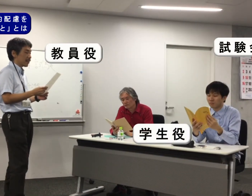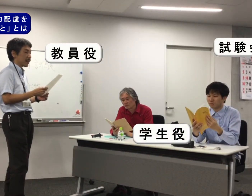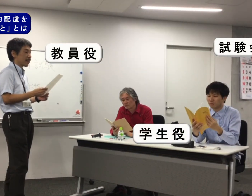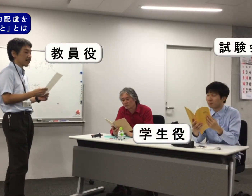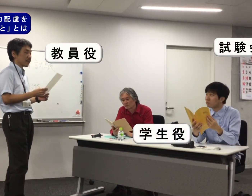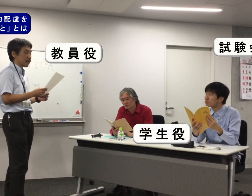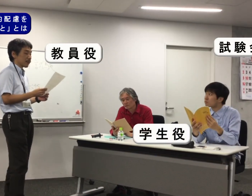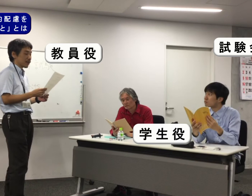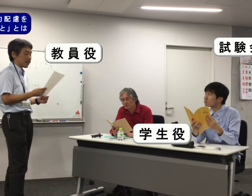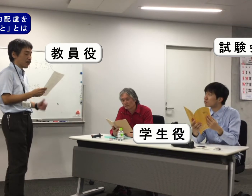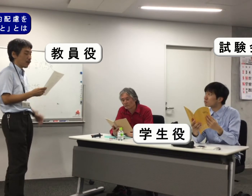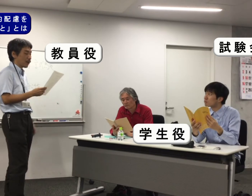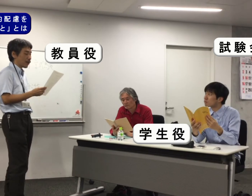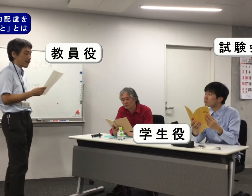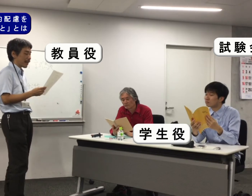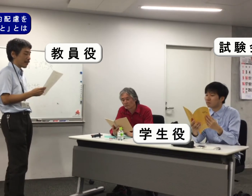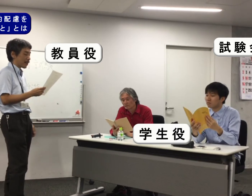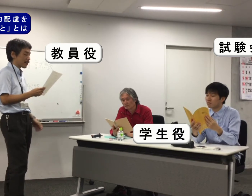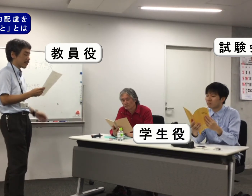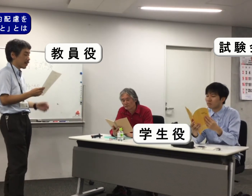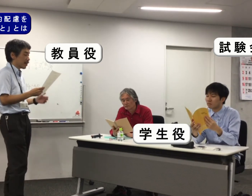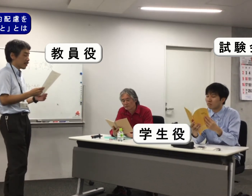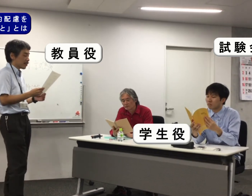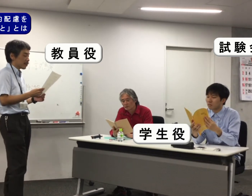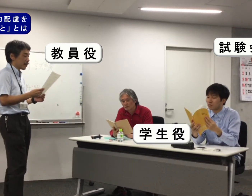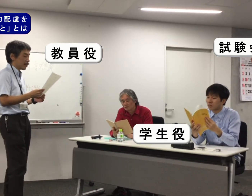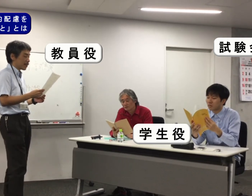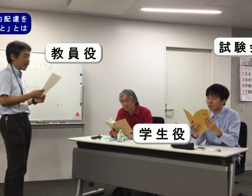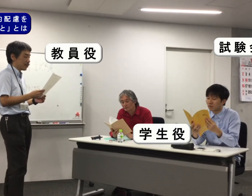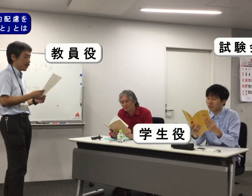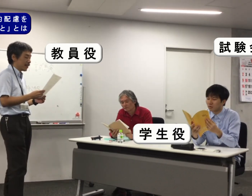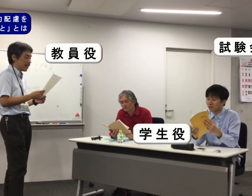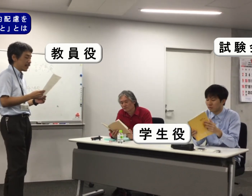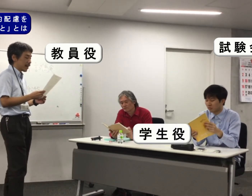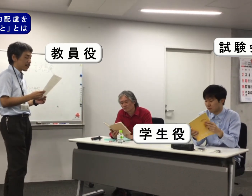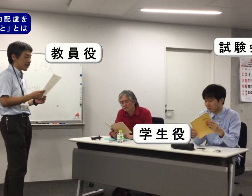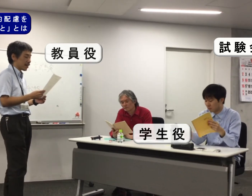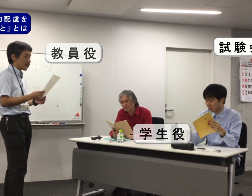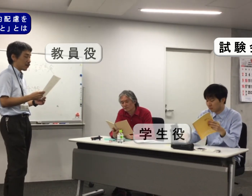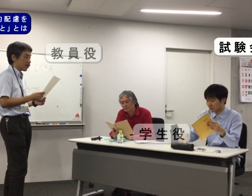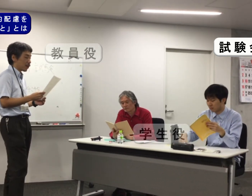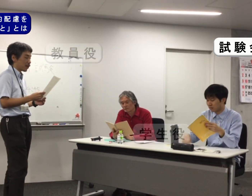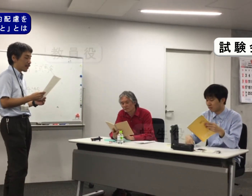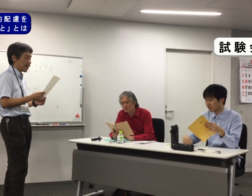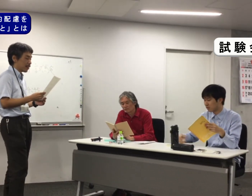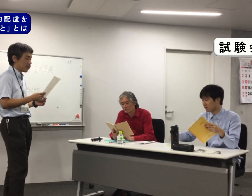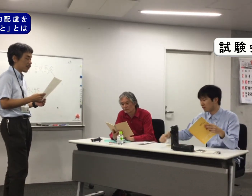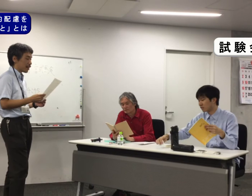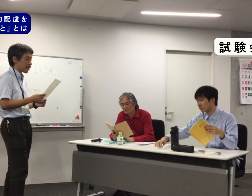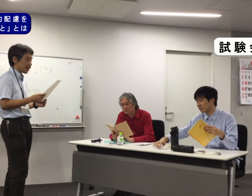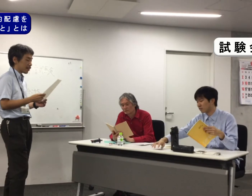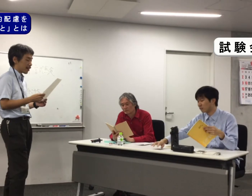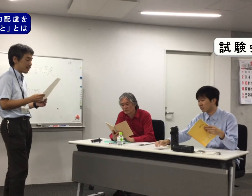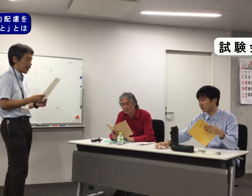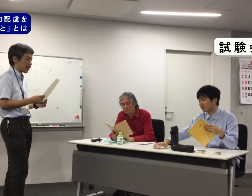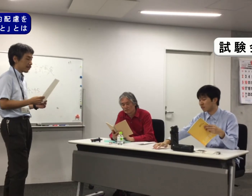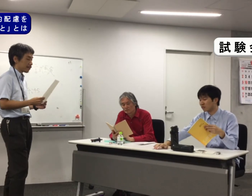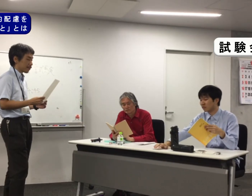に関する注意事項を読み上げます机の右上に学生証を置いて受験してください